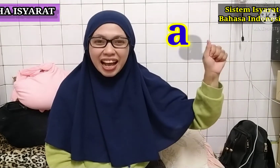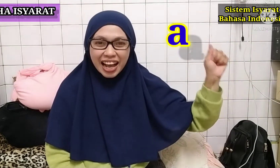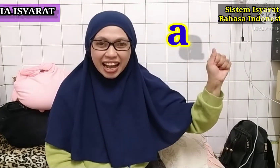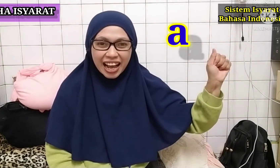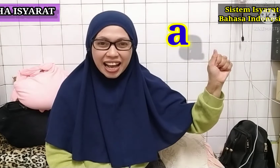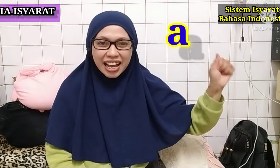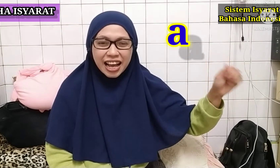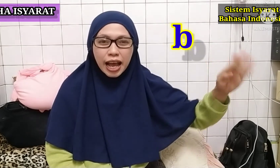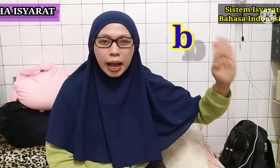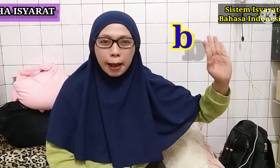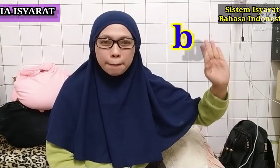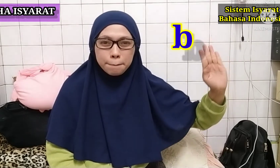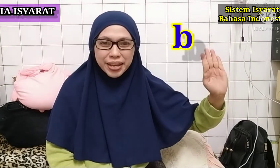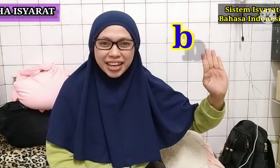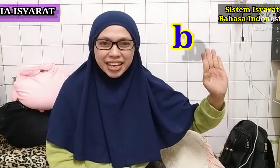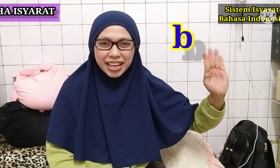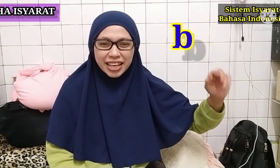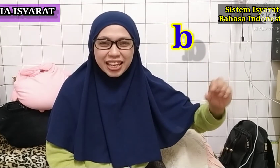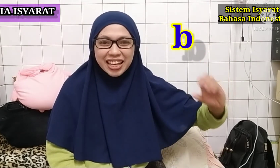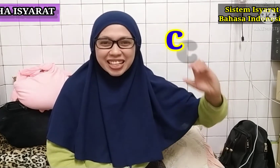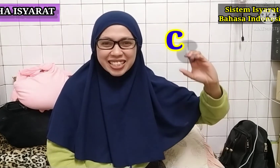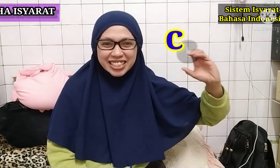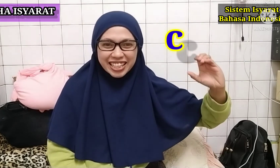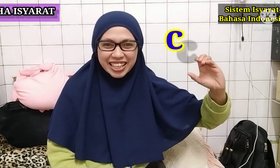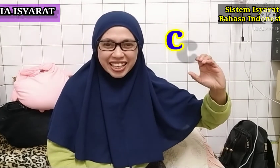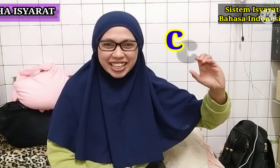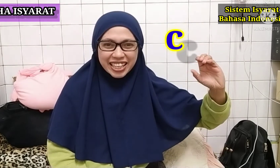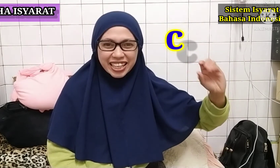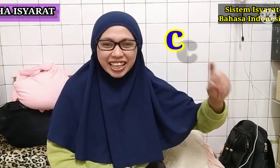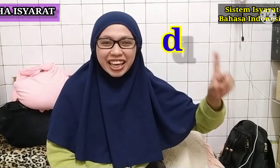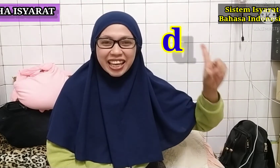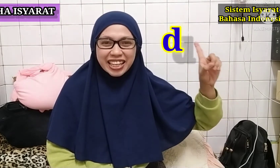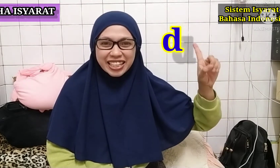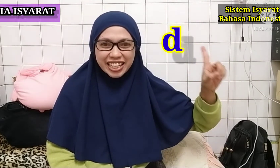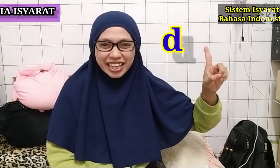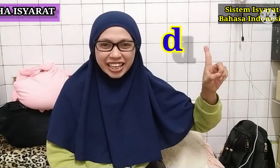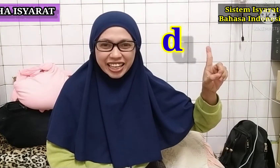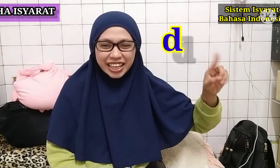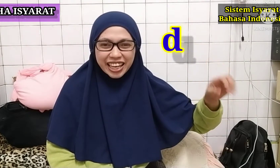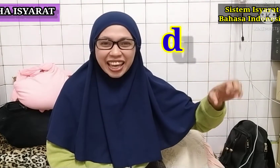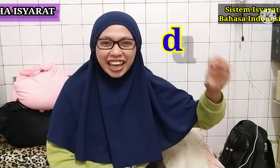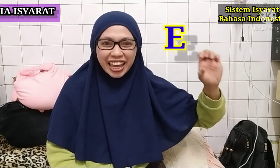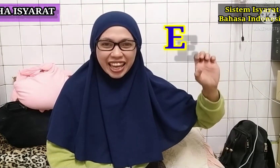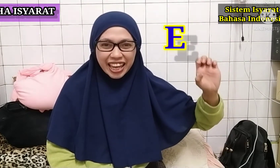A, B, C, D, E,